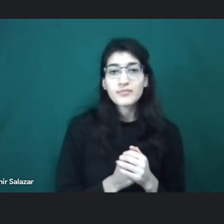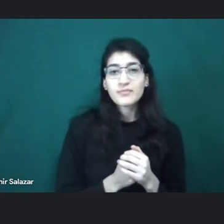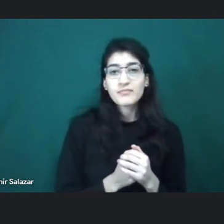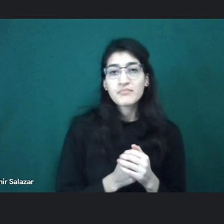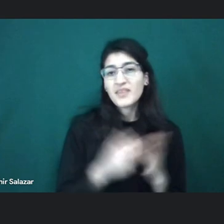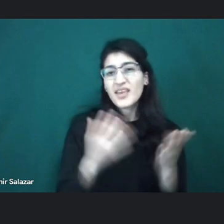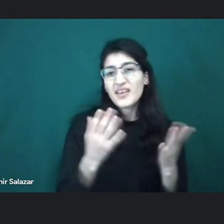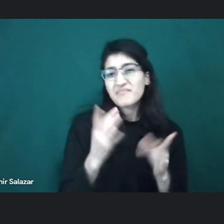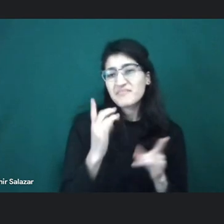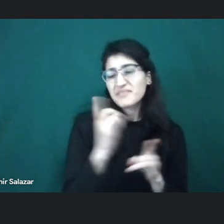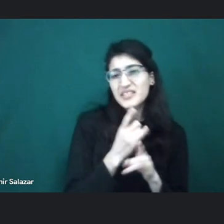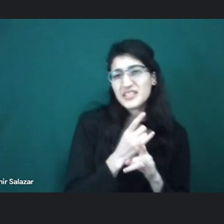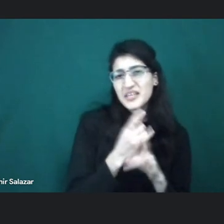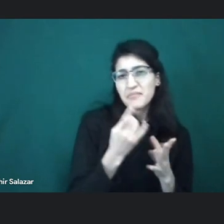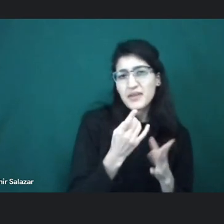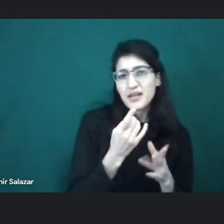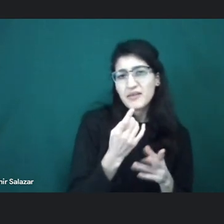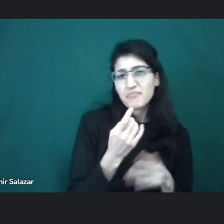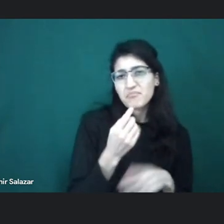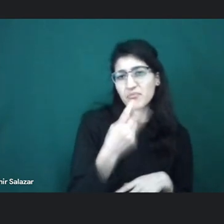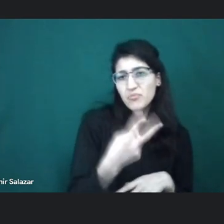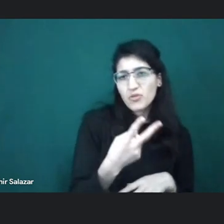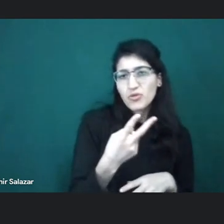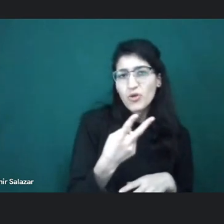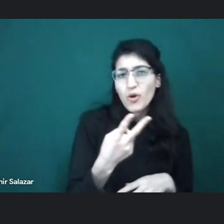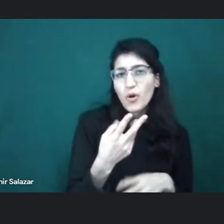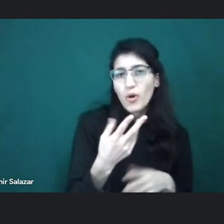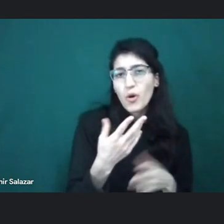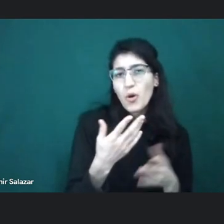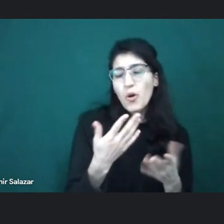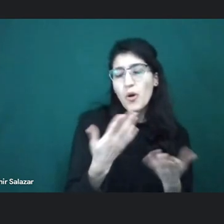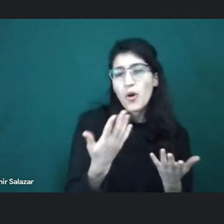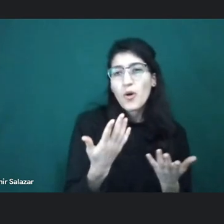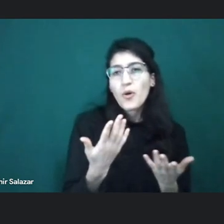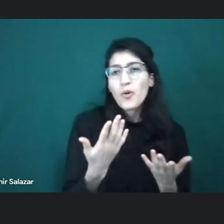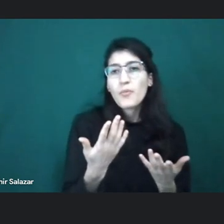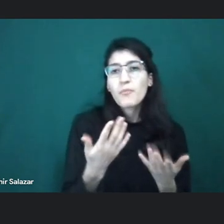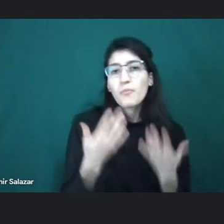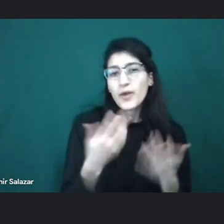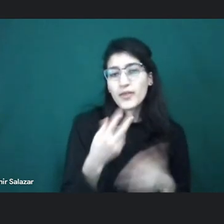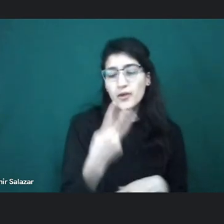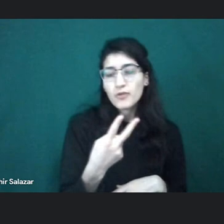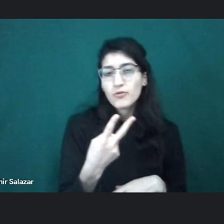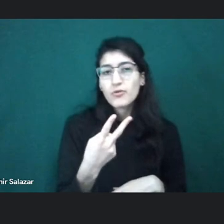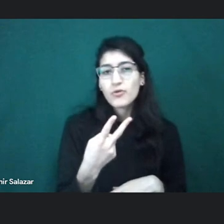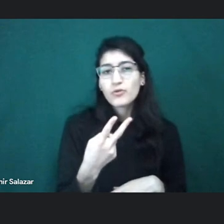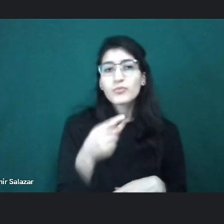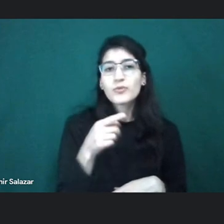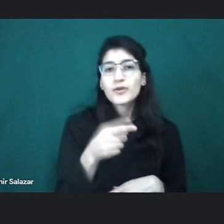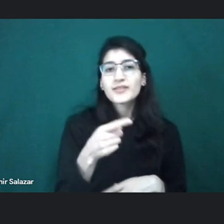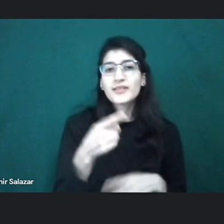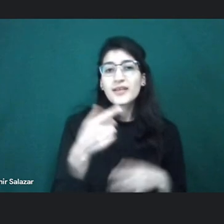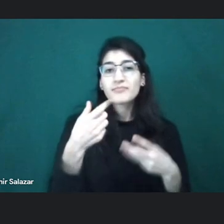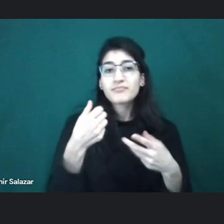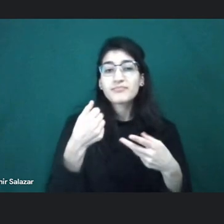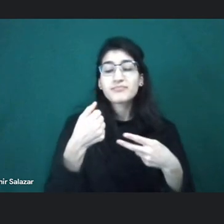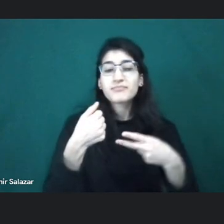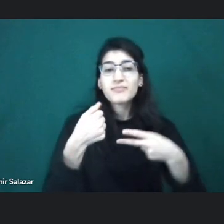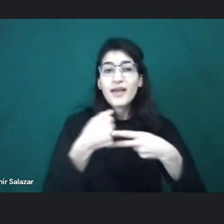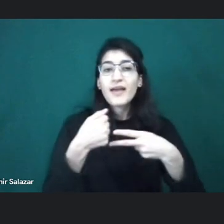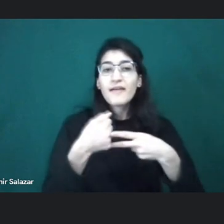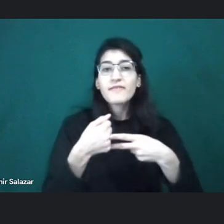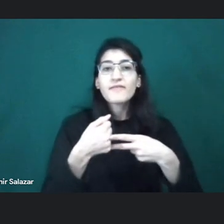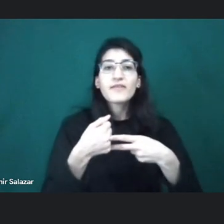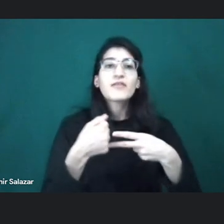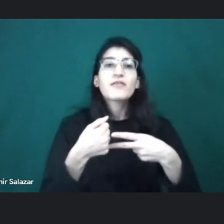del, o puede tener dos, porque el adverbio se forma a partir de un adjetivo,